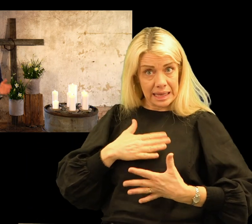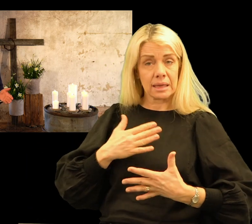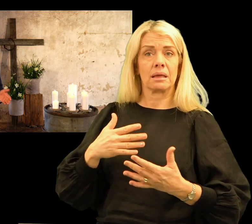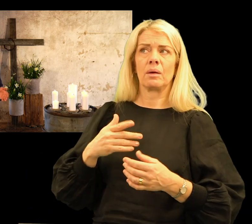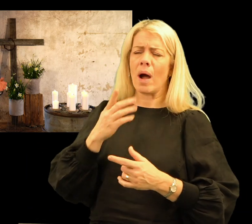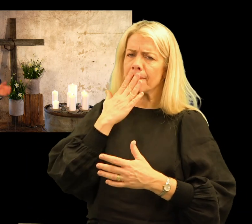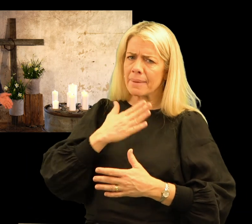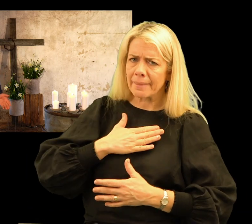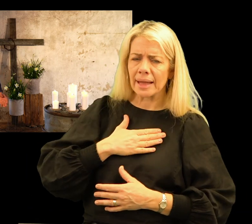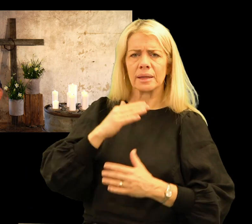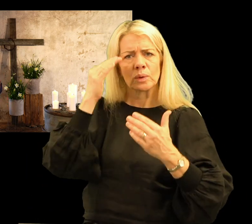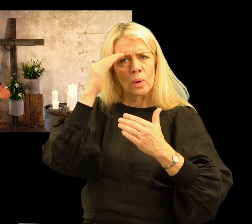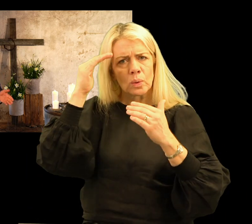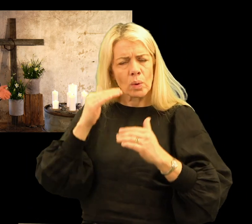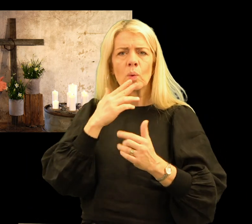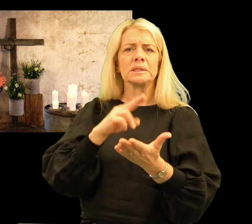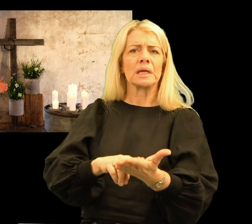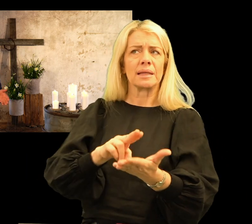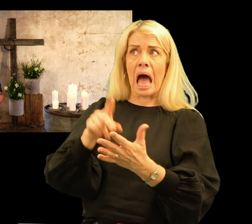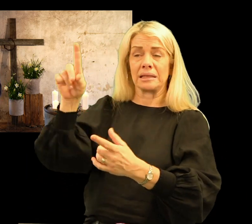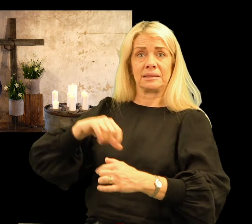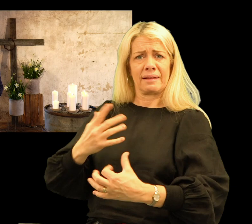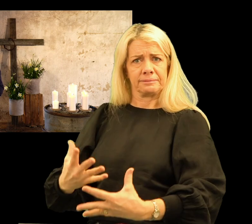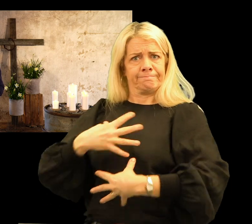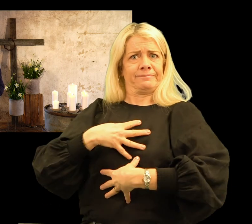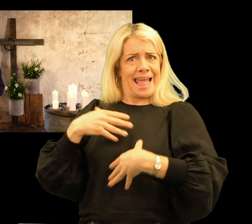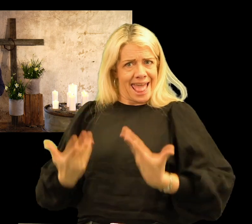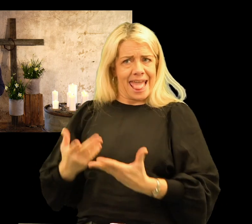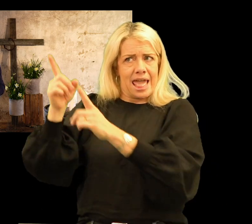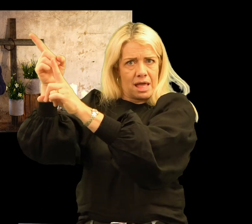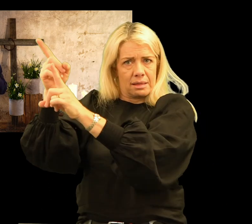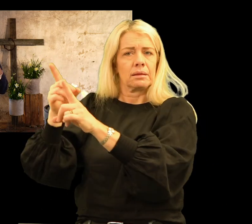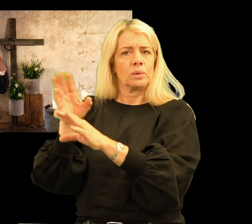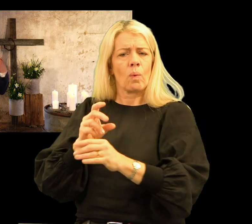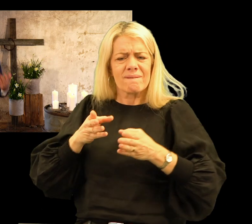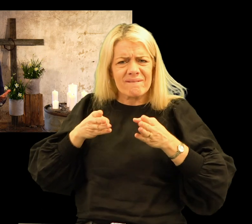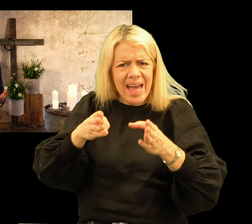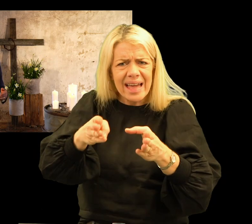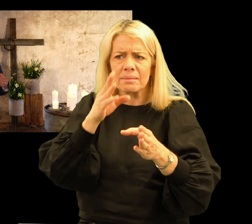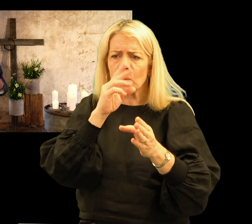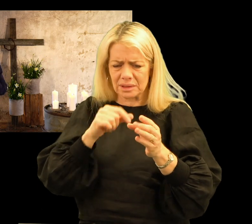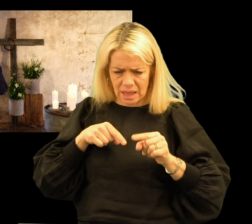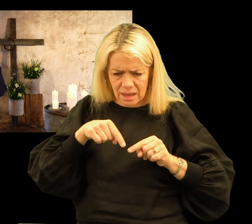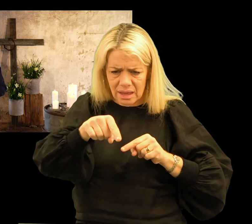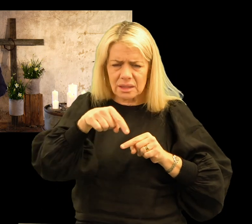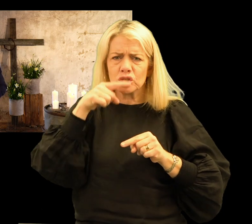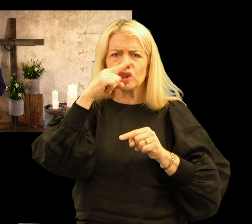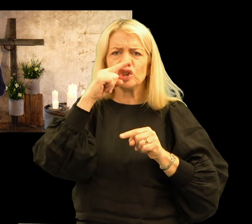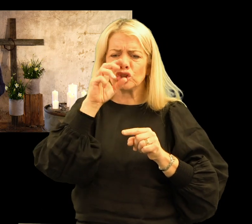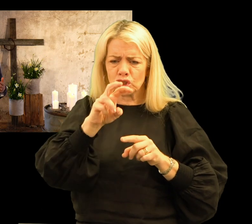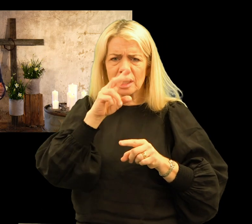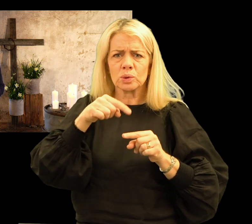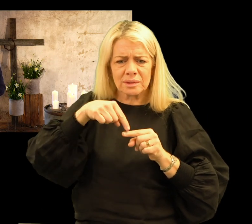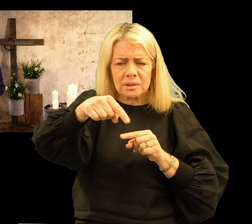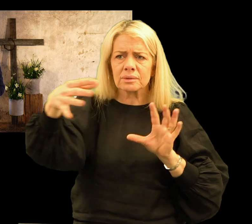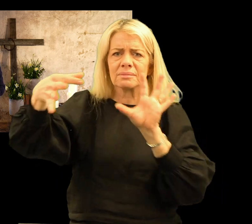är helighet och barmhärtighet och nåd och sanning, så behöver liksom vägen spegla slutmålet. Det